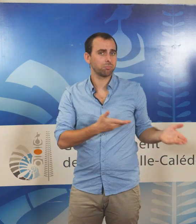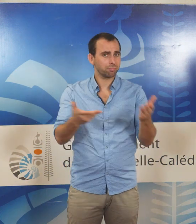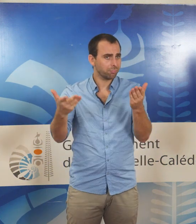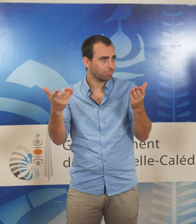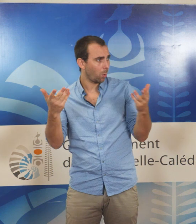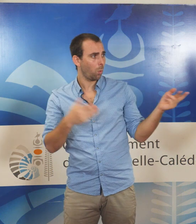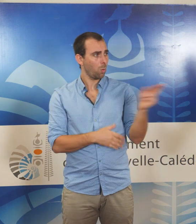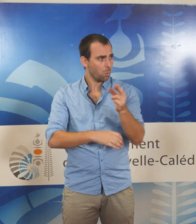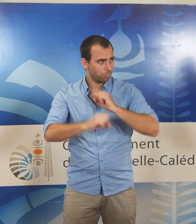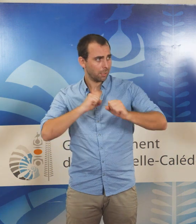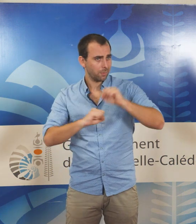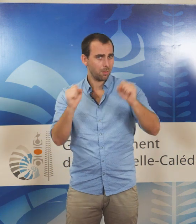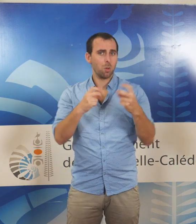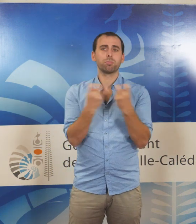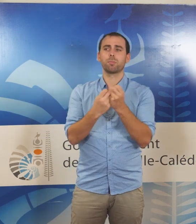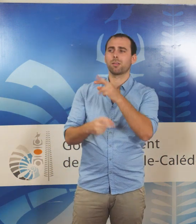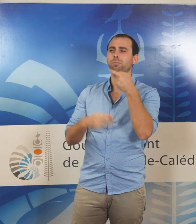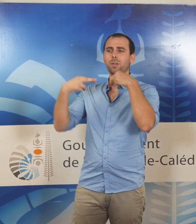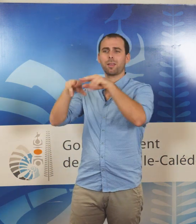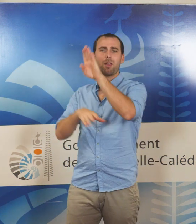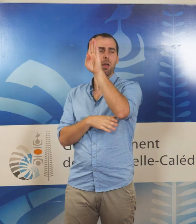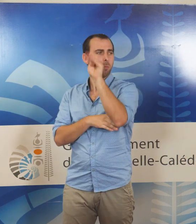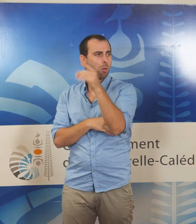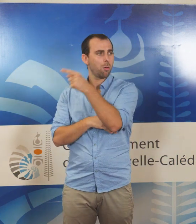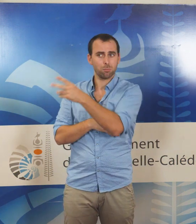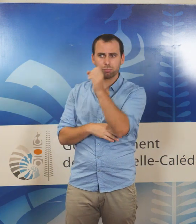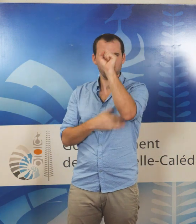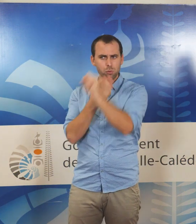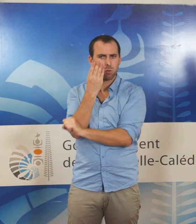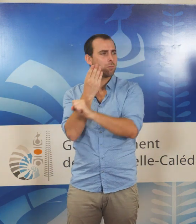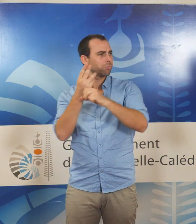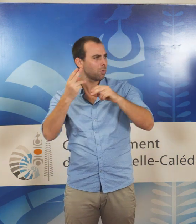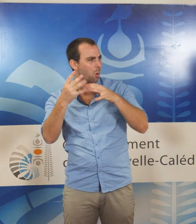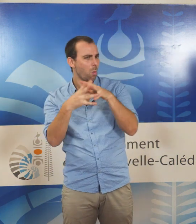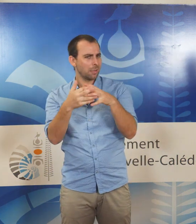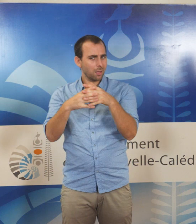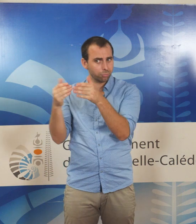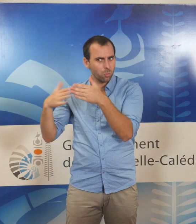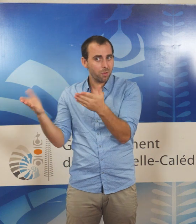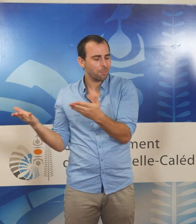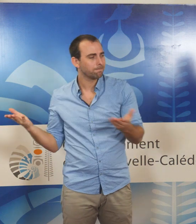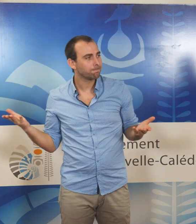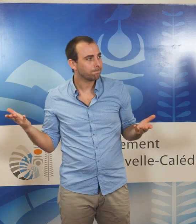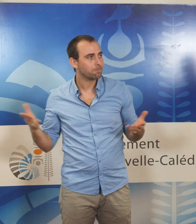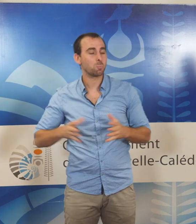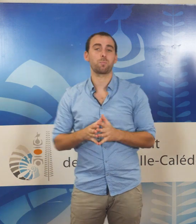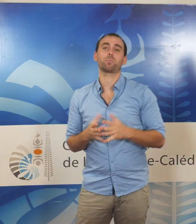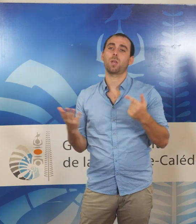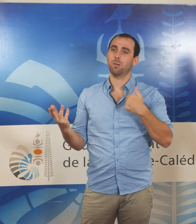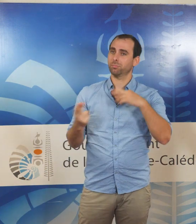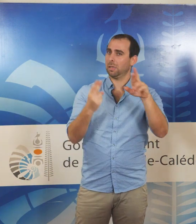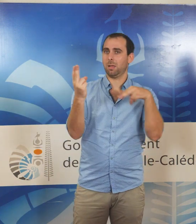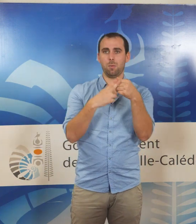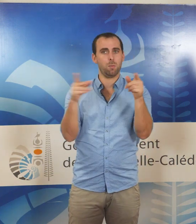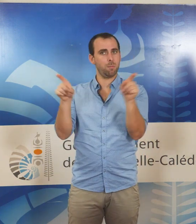Rivière Bleue, qui est ouvert, pour vous donner un exemple précis. Là aussi, ça fait, je vais avoir à peu près la même réponse que sur les